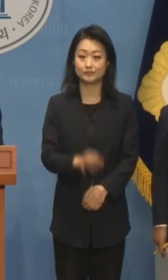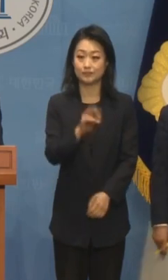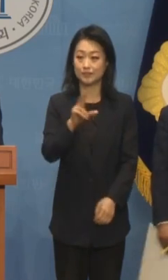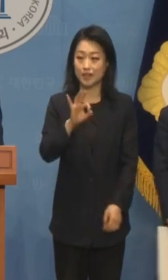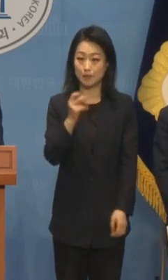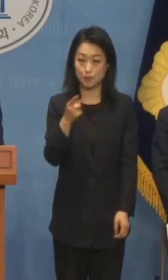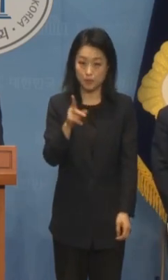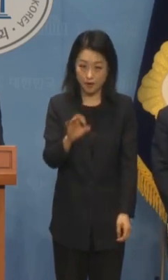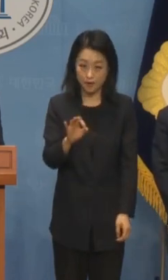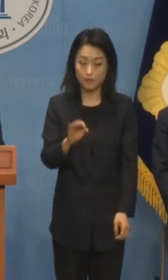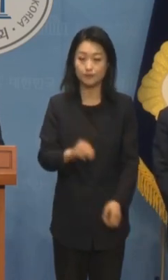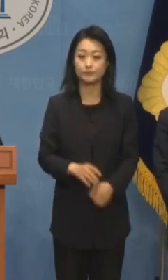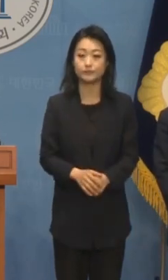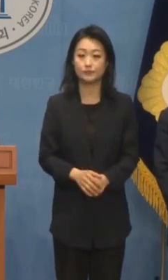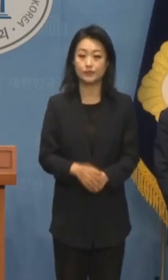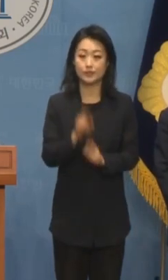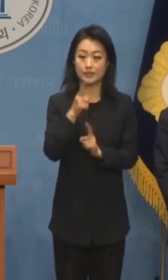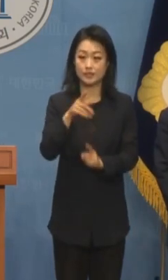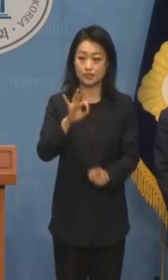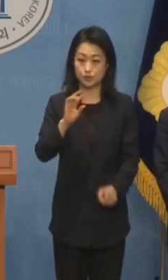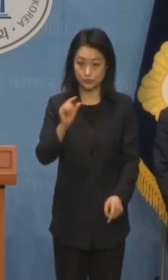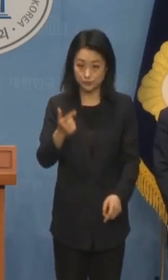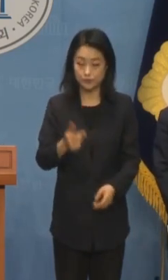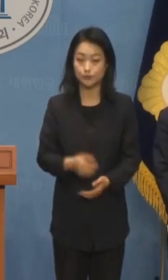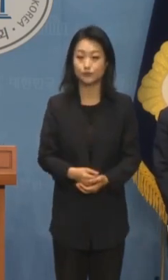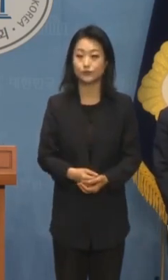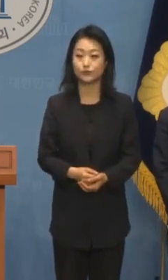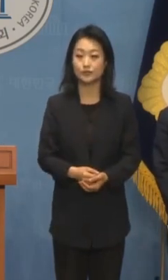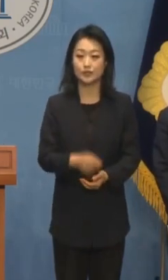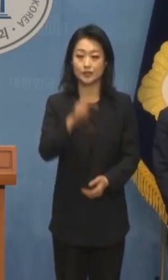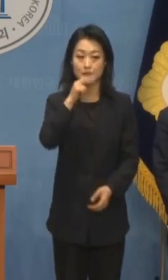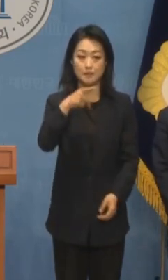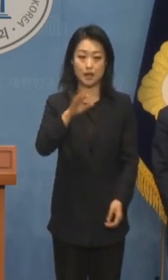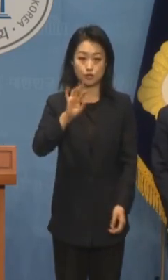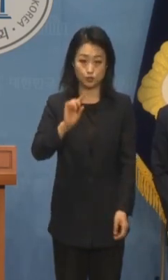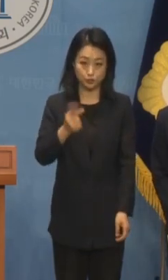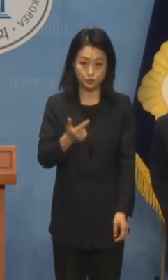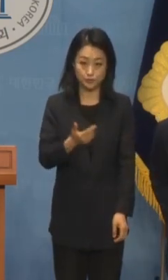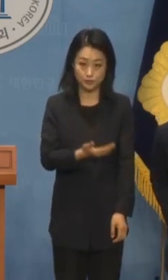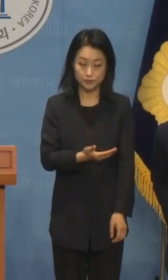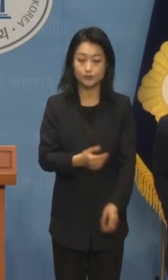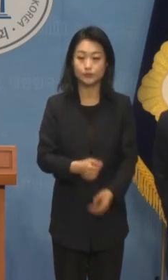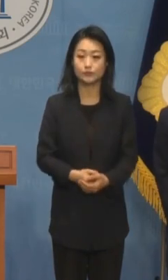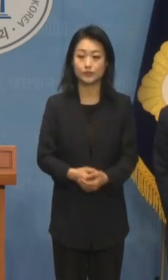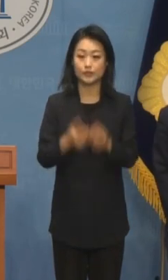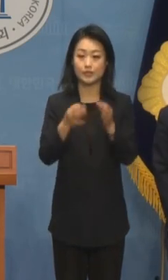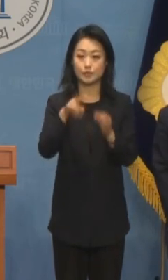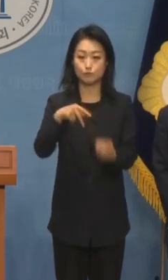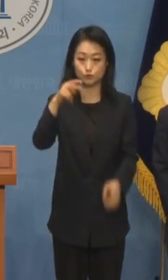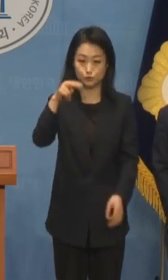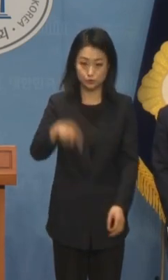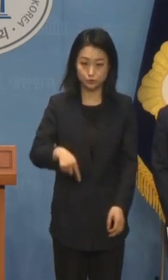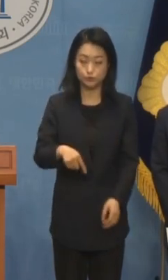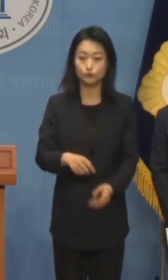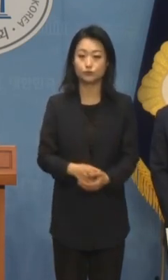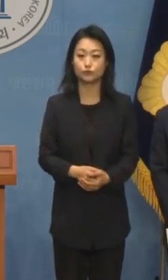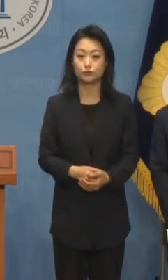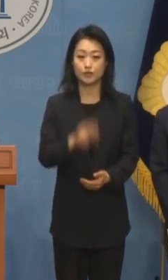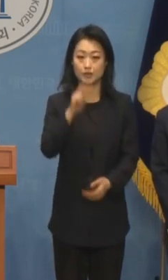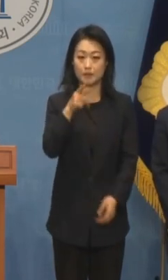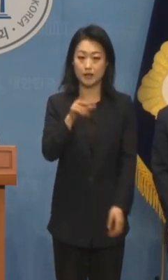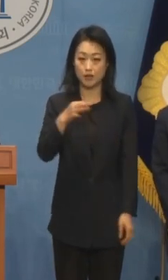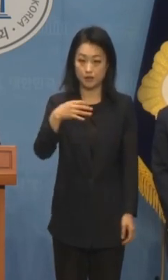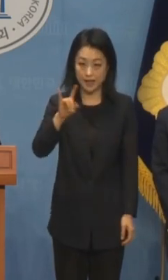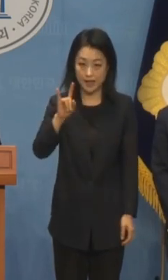양분함 의원님 오셨습니다. 이성윤 의원님 오셨습니다. 박선원 의원님 오셨습니다. 김문수 의원님 오셨습니다.